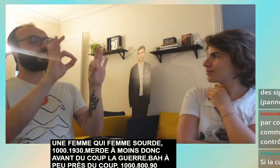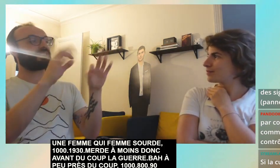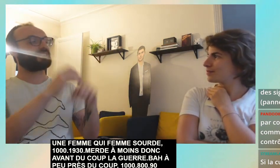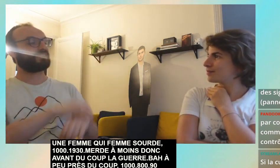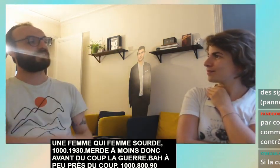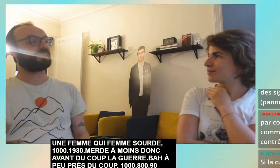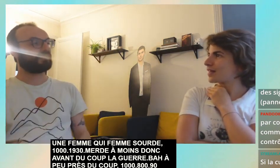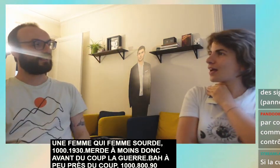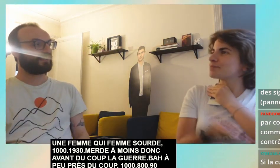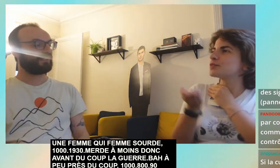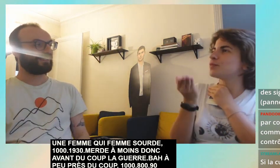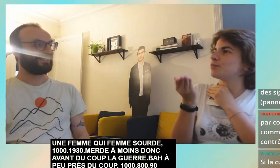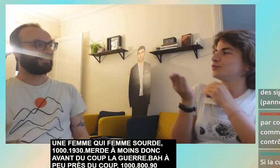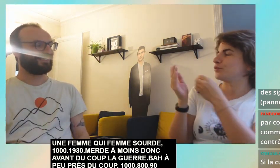1910. Un petit peu plus.